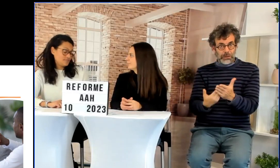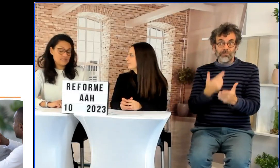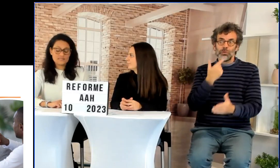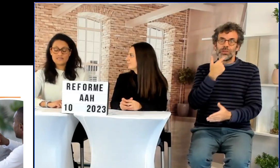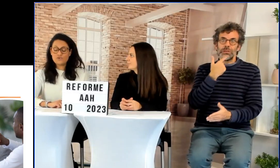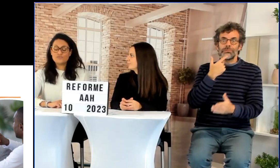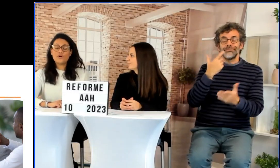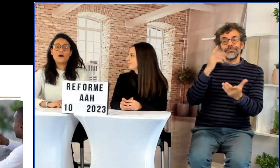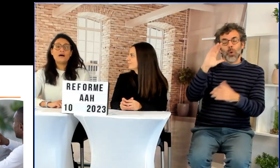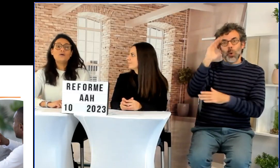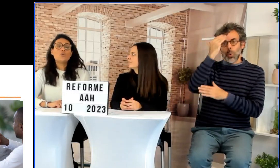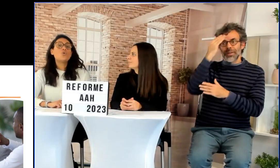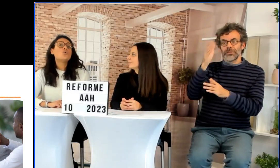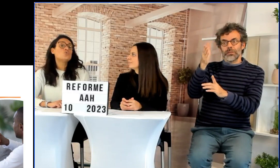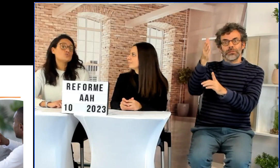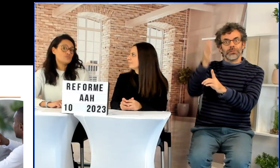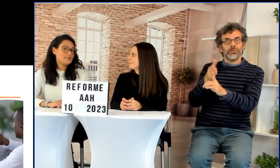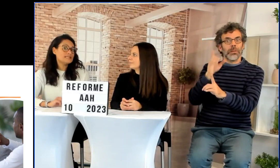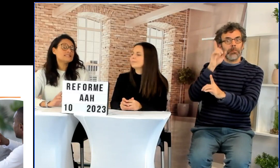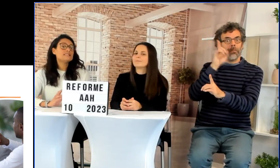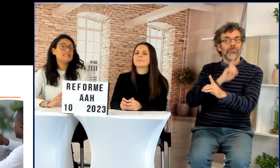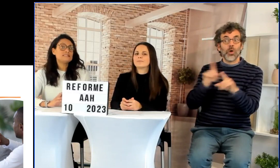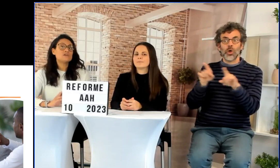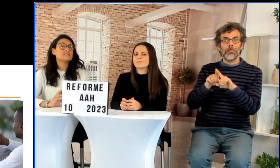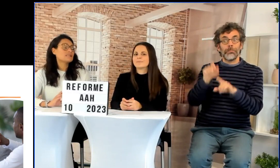c'est-à-dire s'élevant à